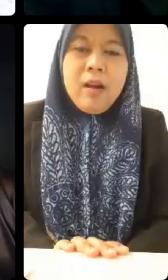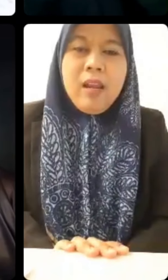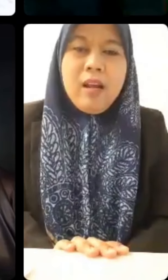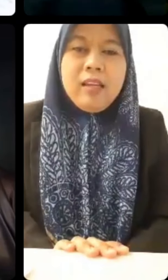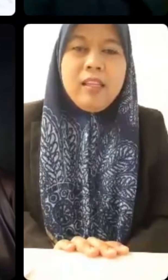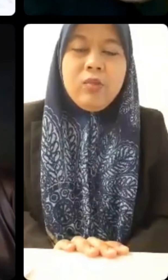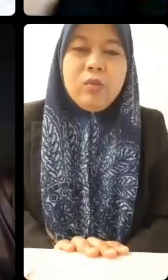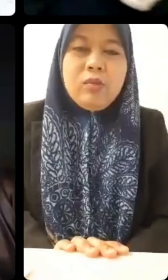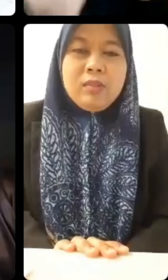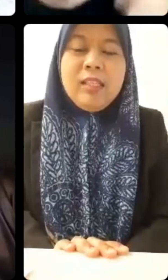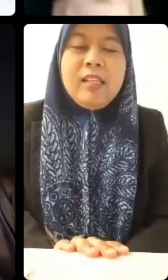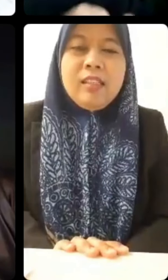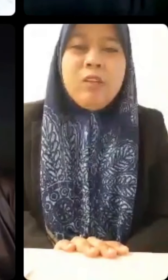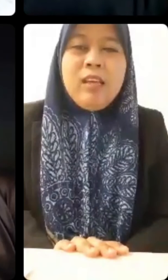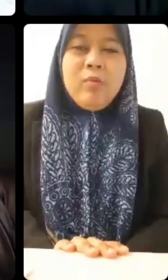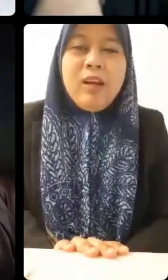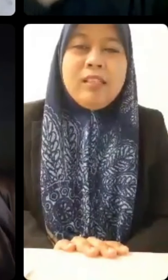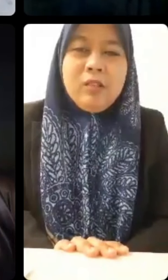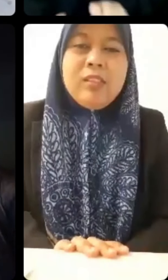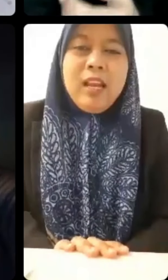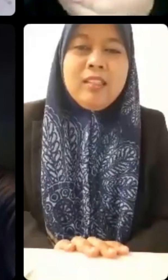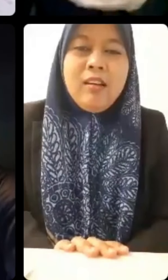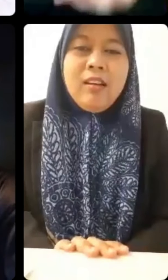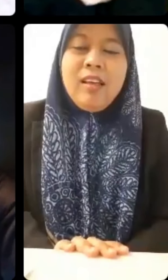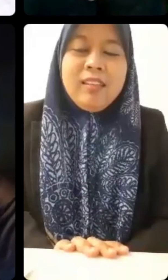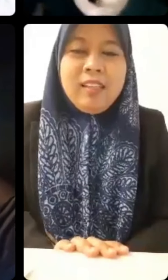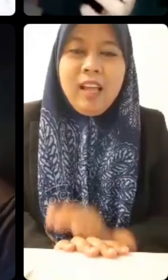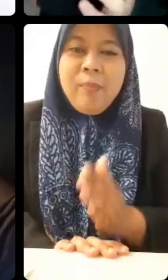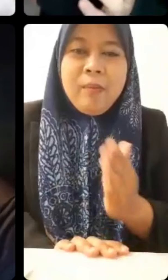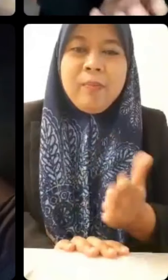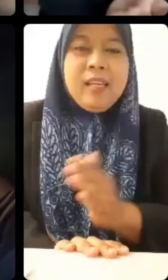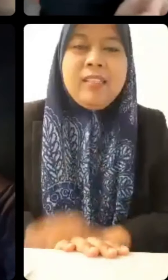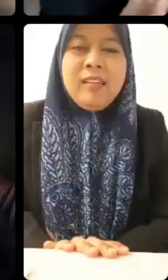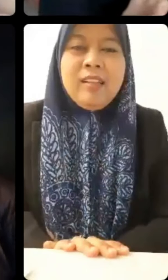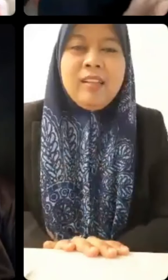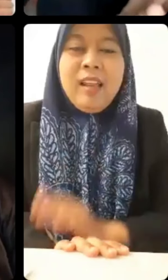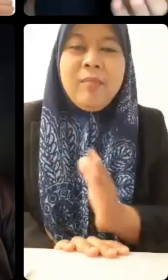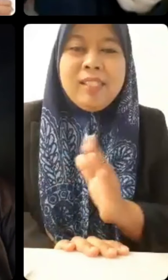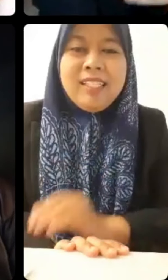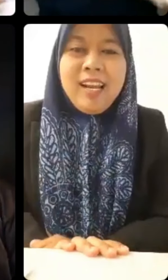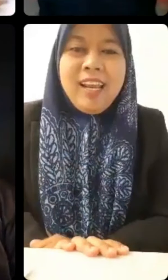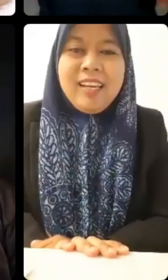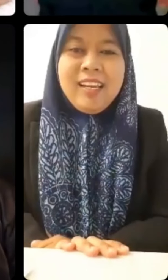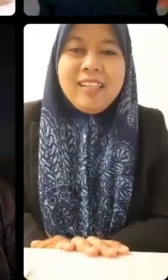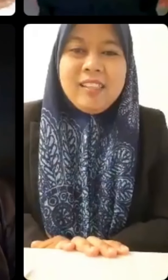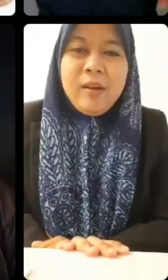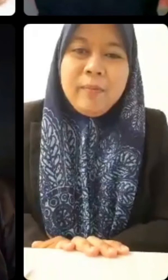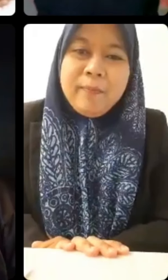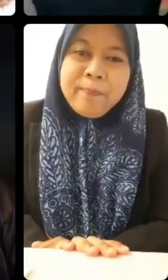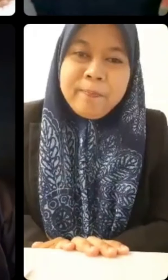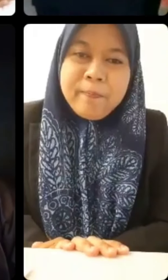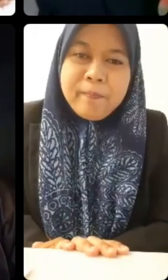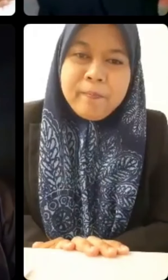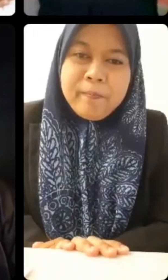diorang memang galakkan kita untuk sentiasa teruskan buat kelas, teruskan ajar tentang apa-apa sajalah tentang dalam bahasa isyarat.